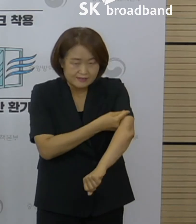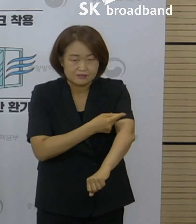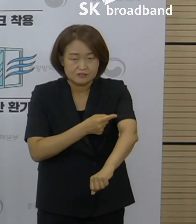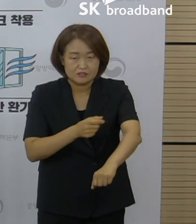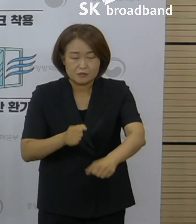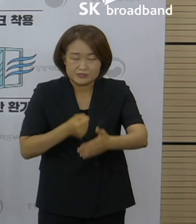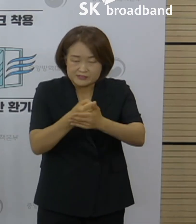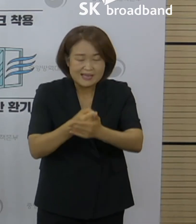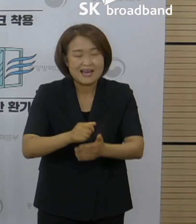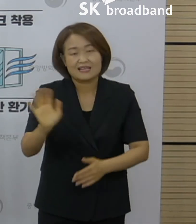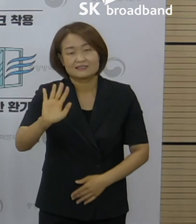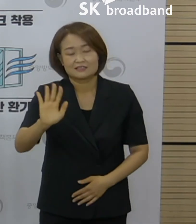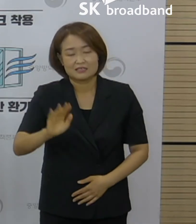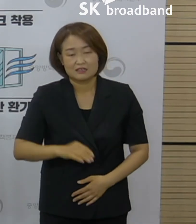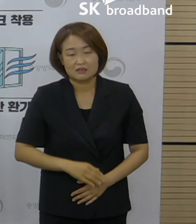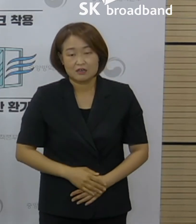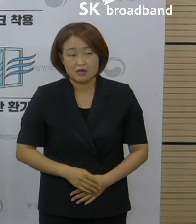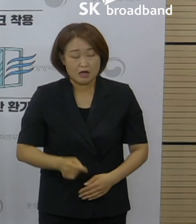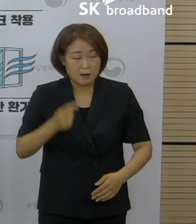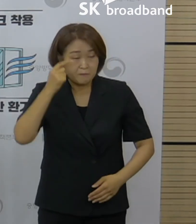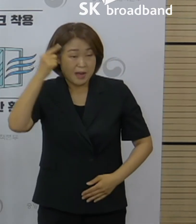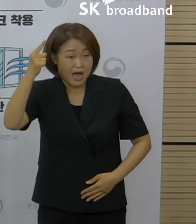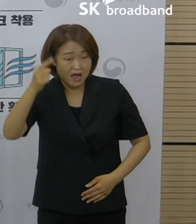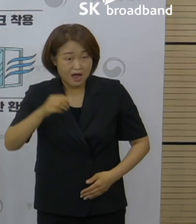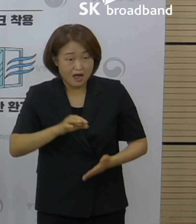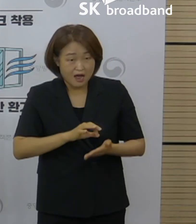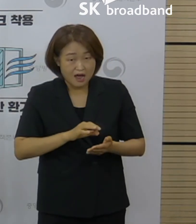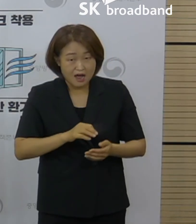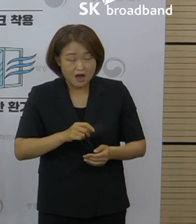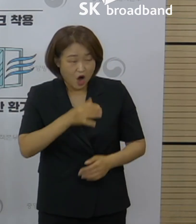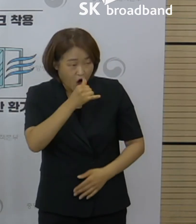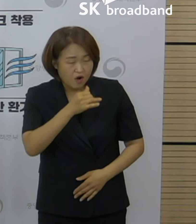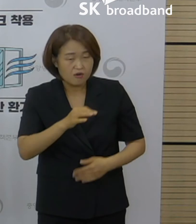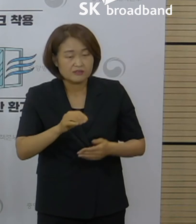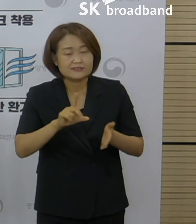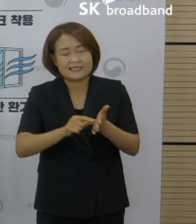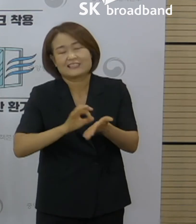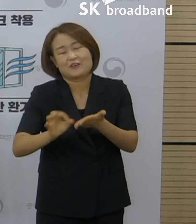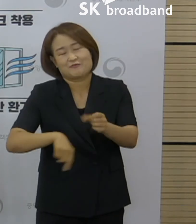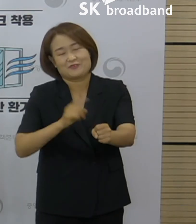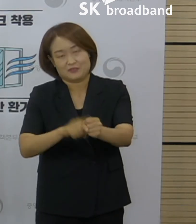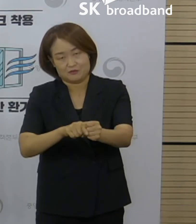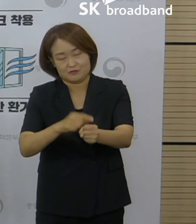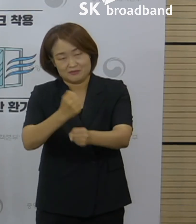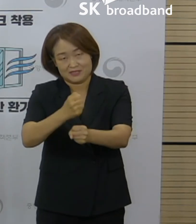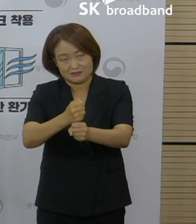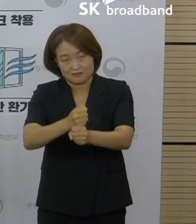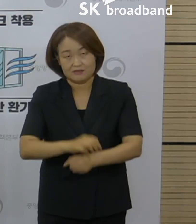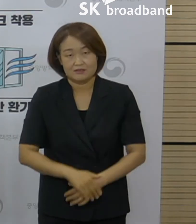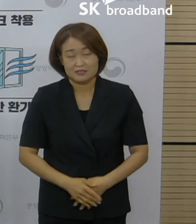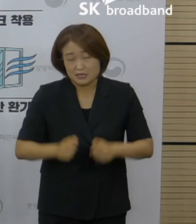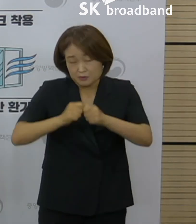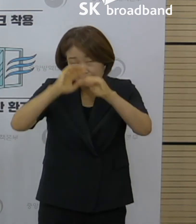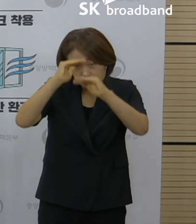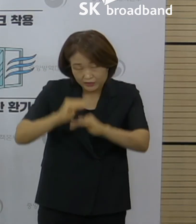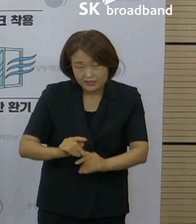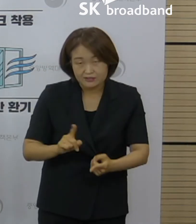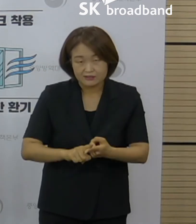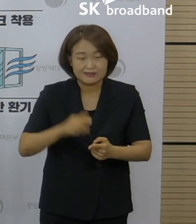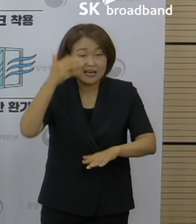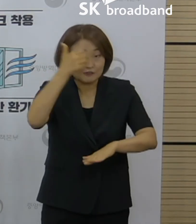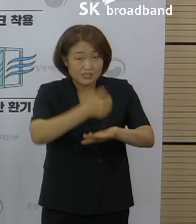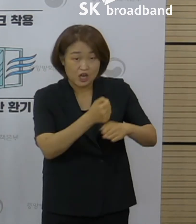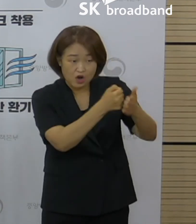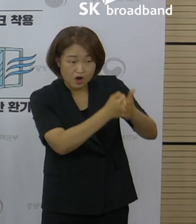상황에 따라서 사용이 가능하도록 추경에 반영을 한 부분입니다. 그래서 세부적인 집행에 관한 부분은 추후에 결정이 되는